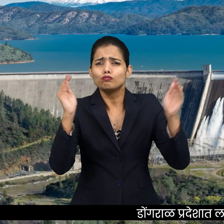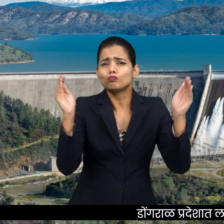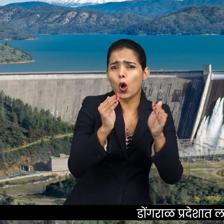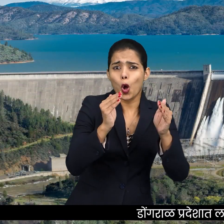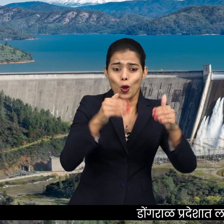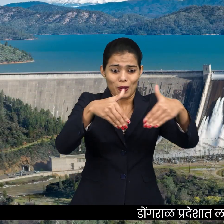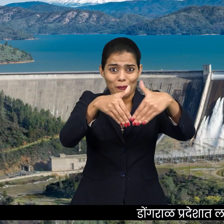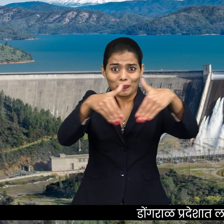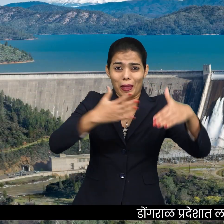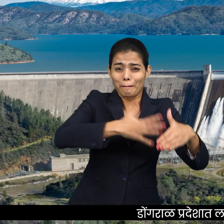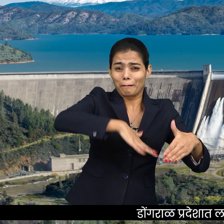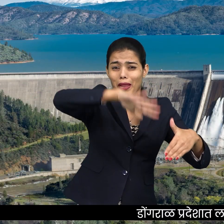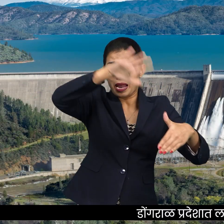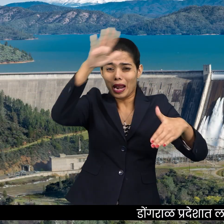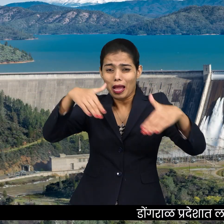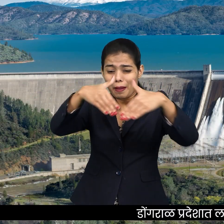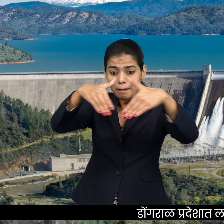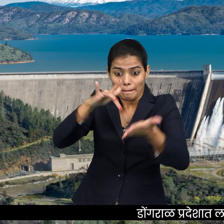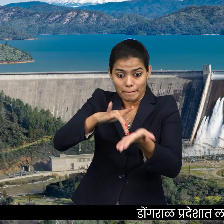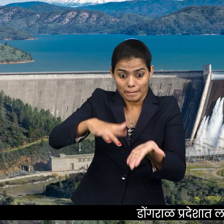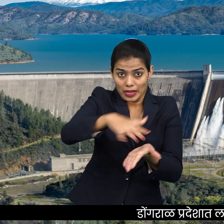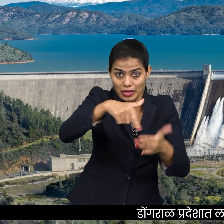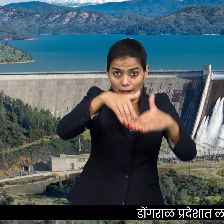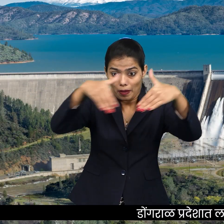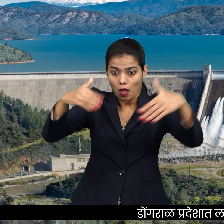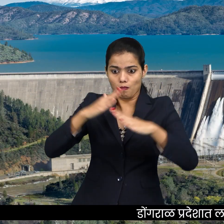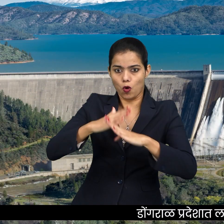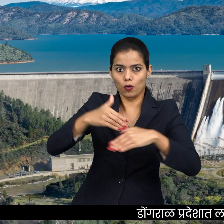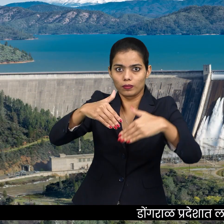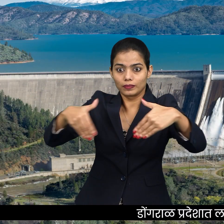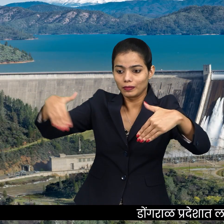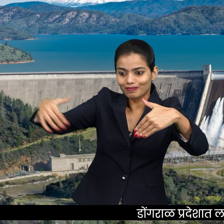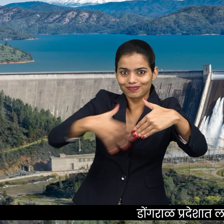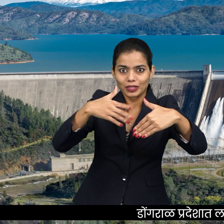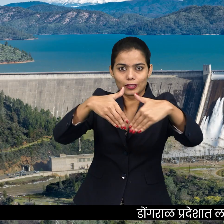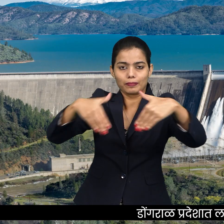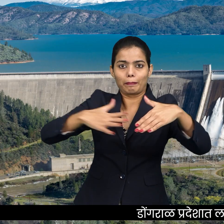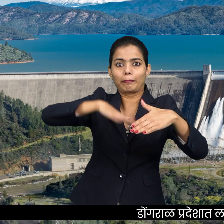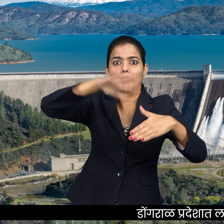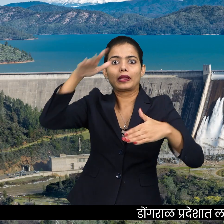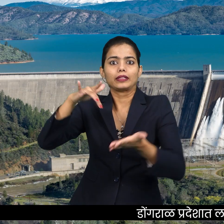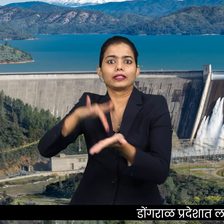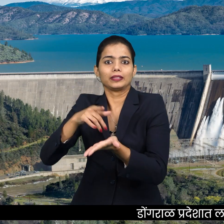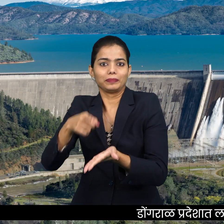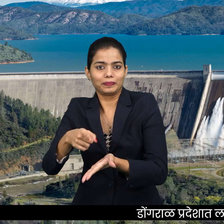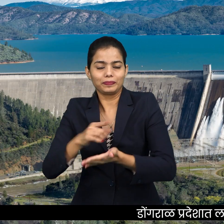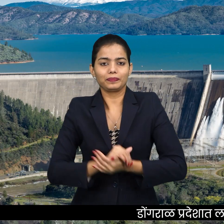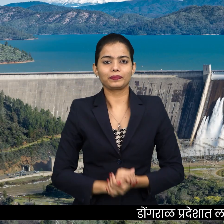डोंगराळ प्रदेशात लहान धरणे बांधणे. दुसरं,